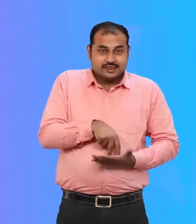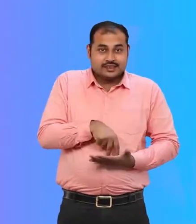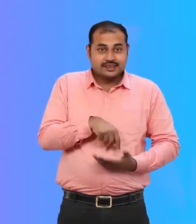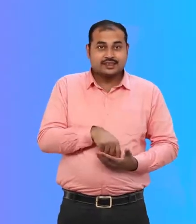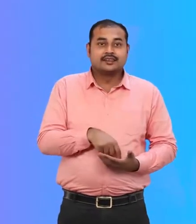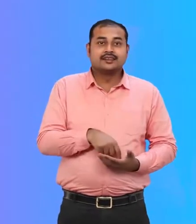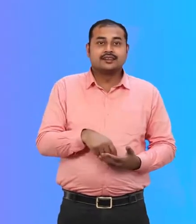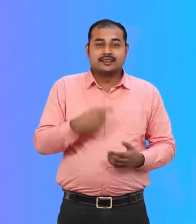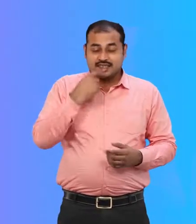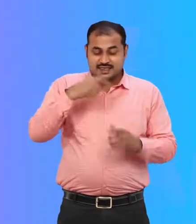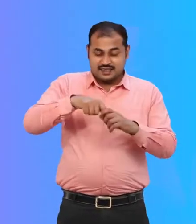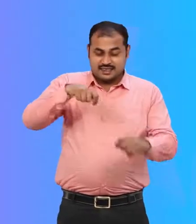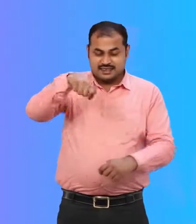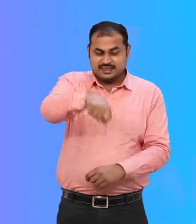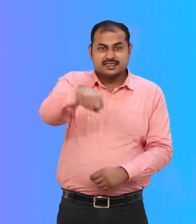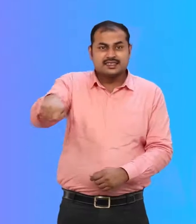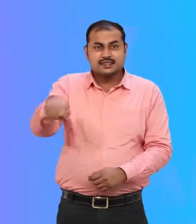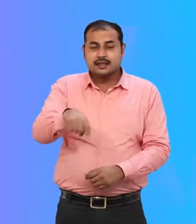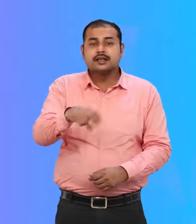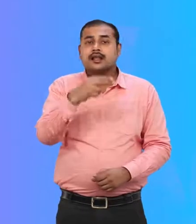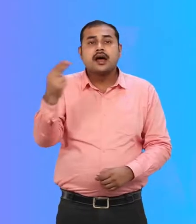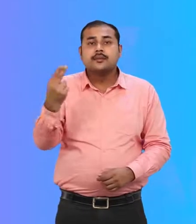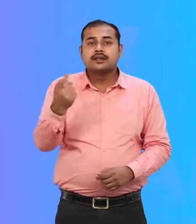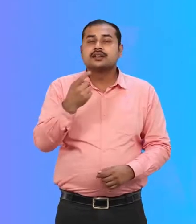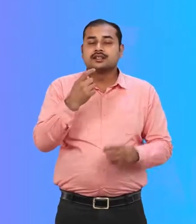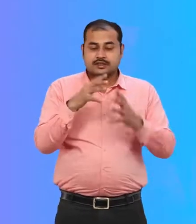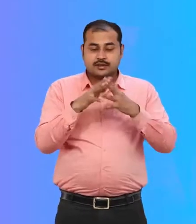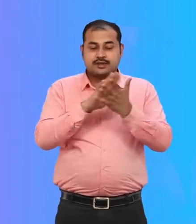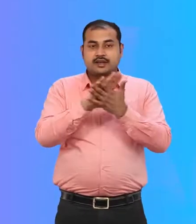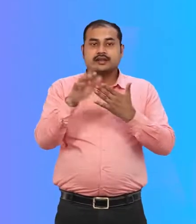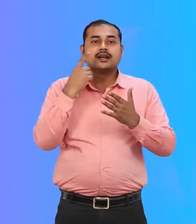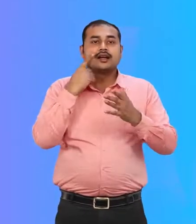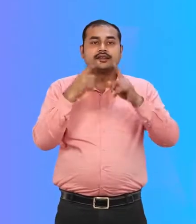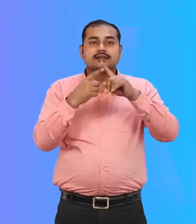सफेद छड़ी यानि वाइट के लिए खड़ी है